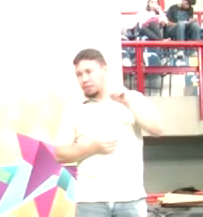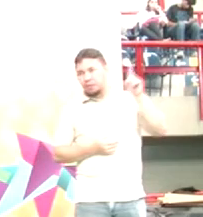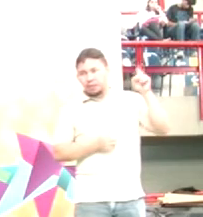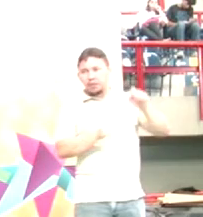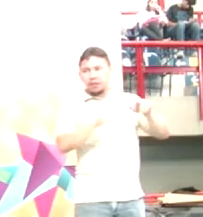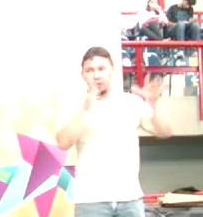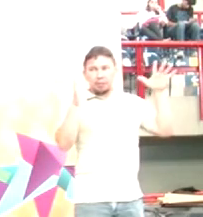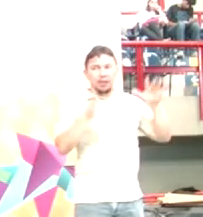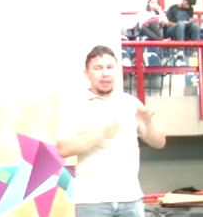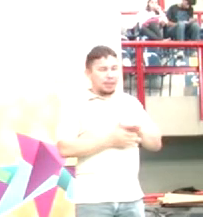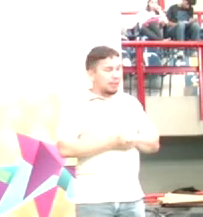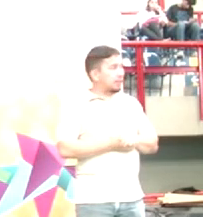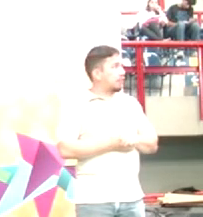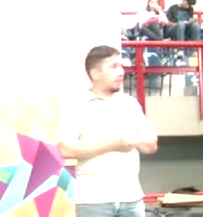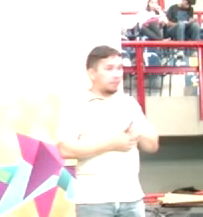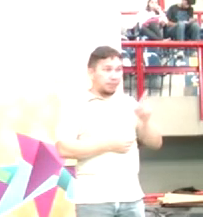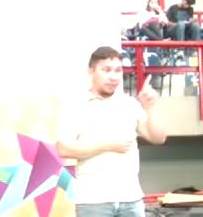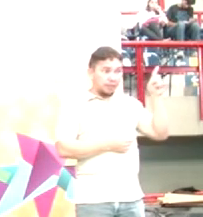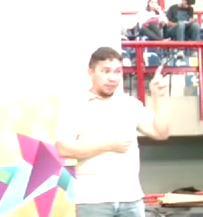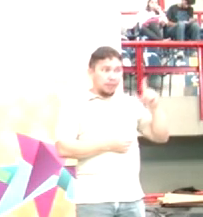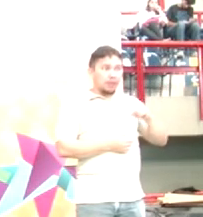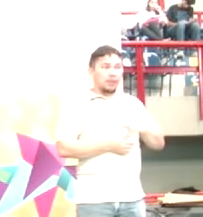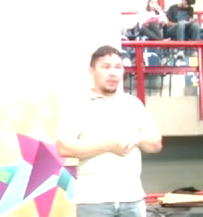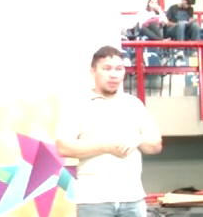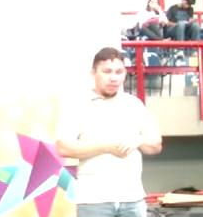milagre. Ele